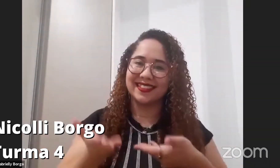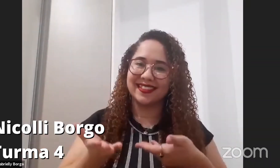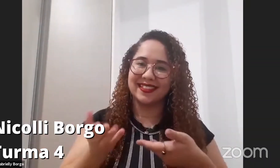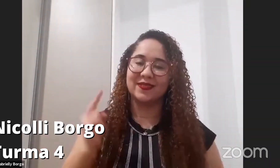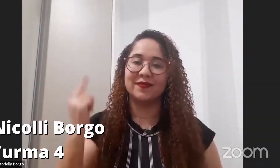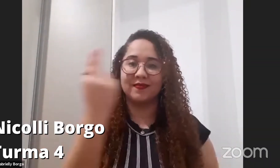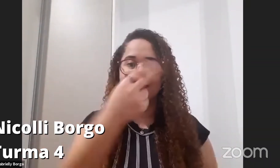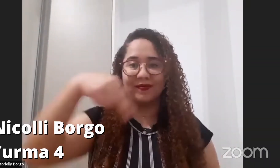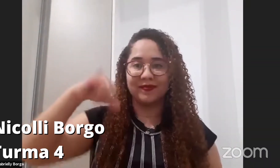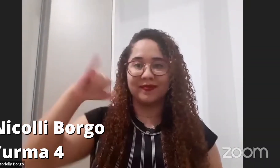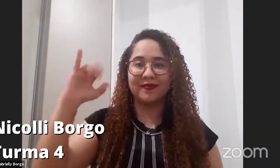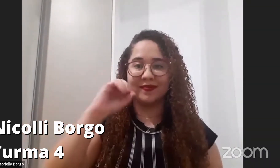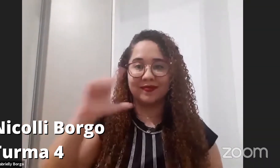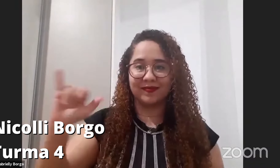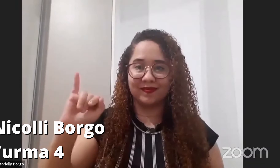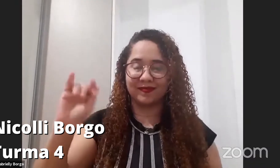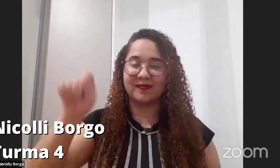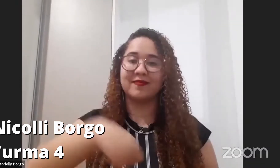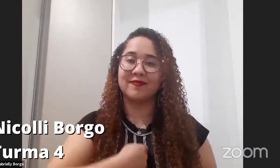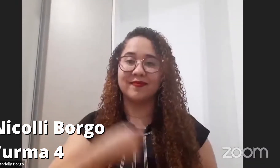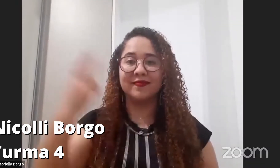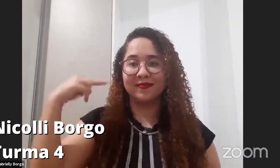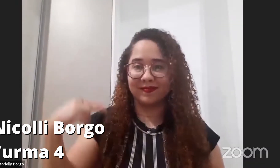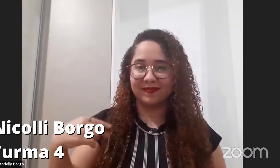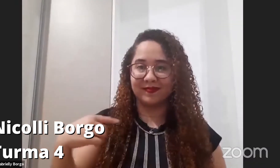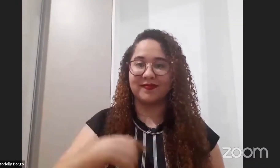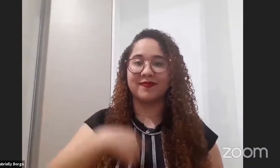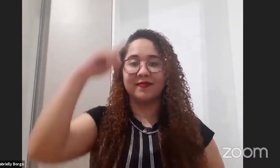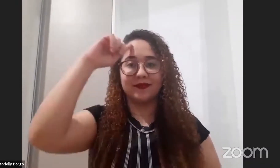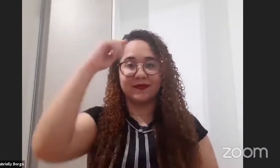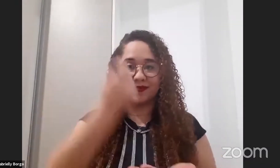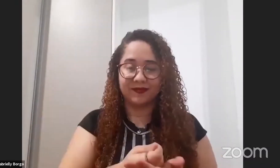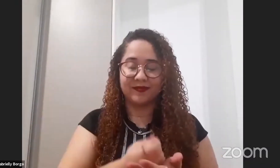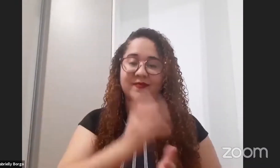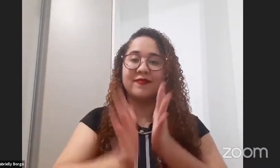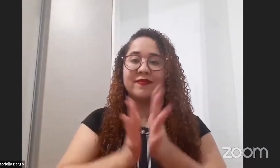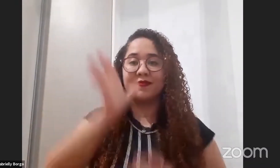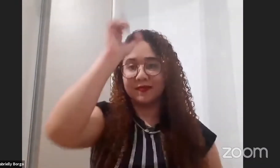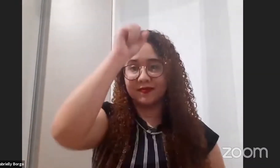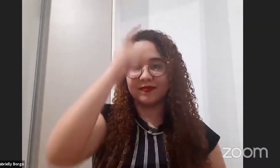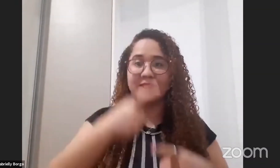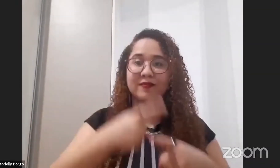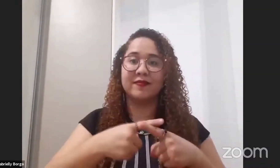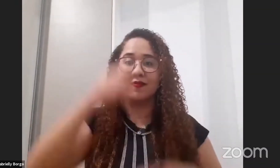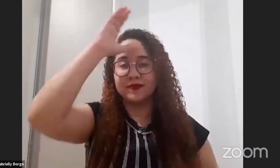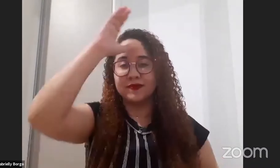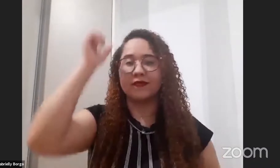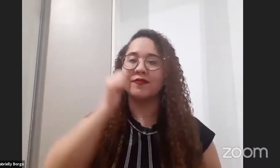Olá, sejam bem-vindos. Meu nome é Nicole e esse é o meu sinal. Eu decidi aprender Libras porque